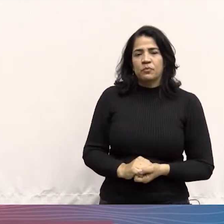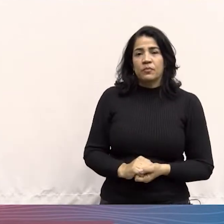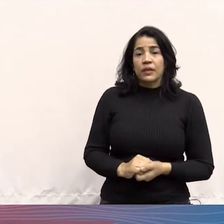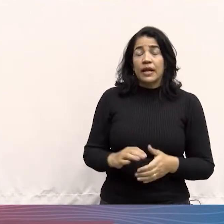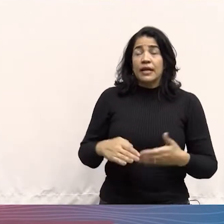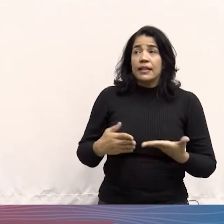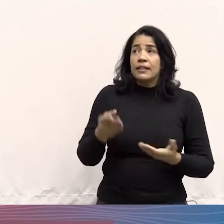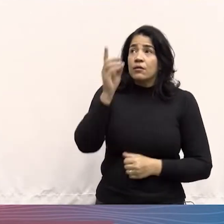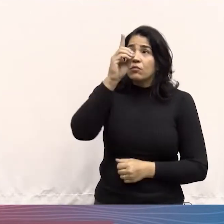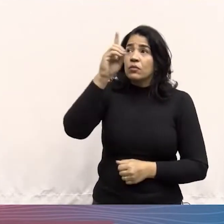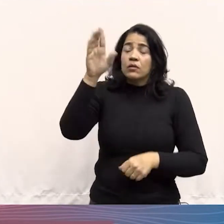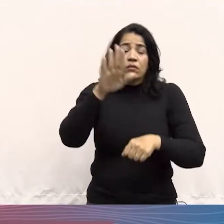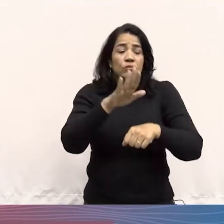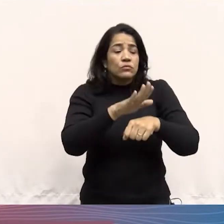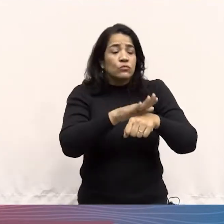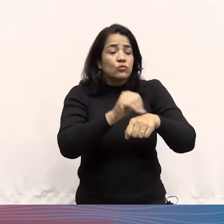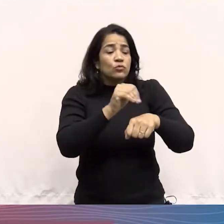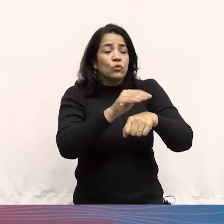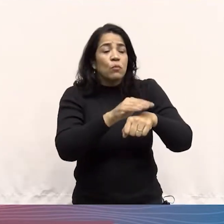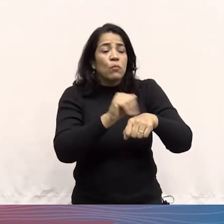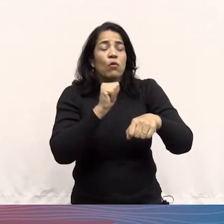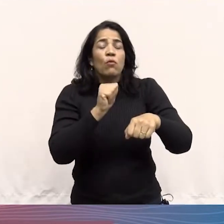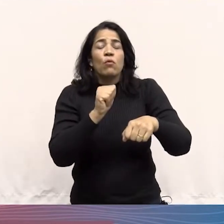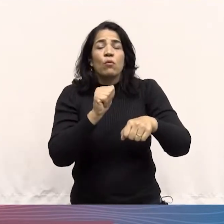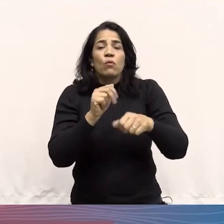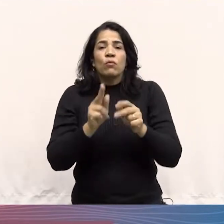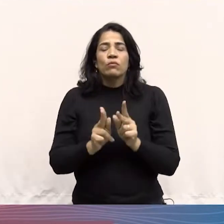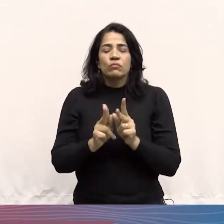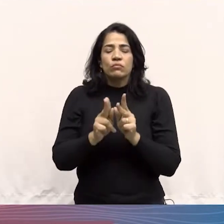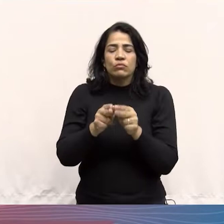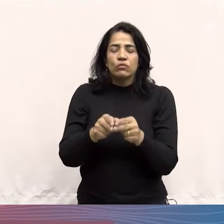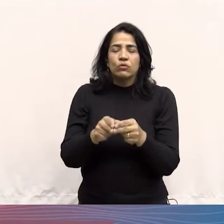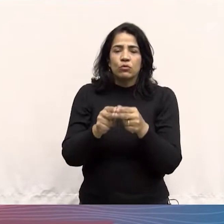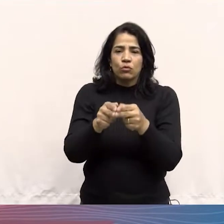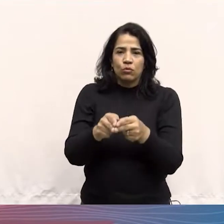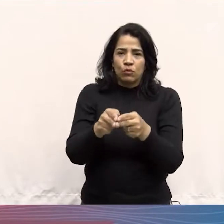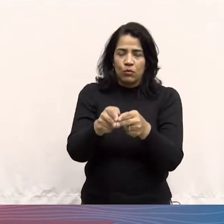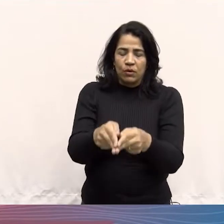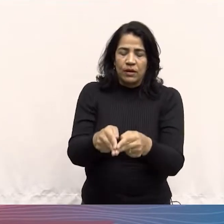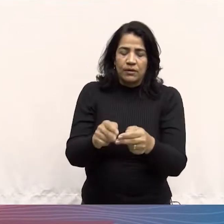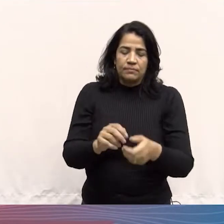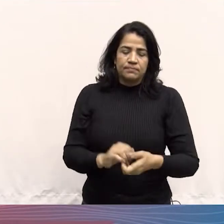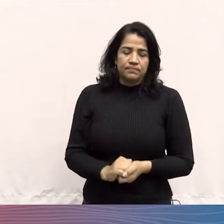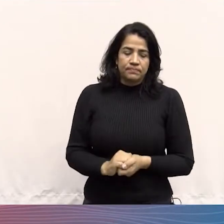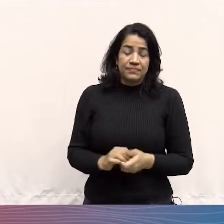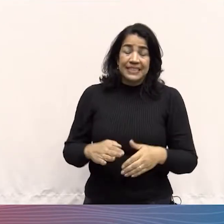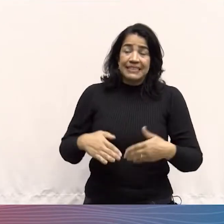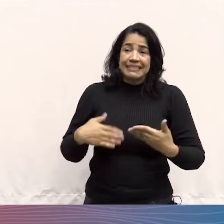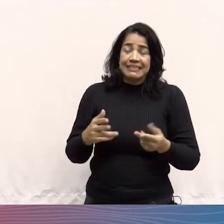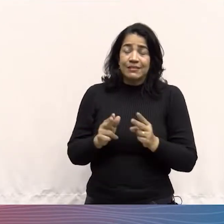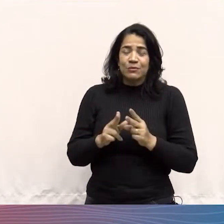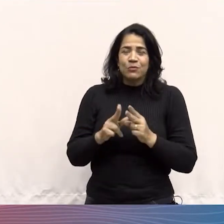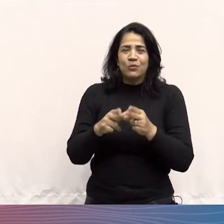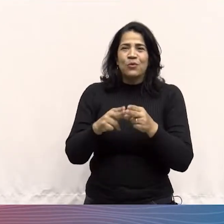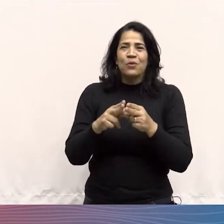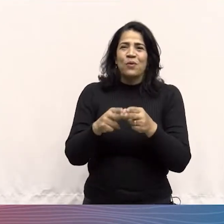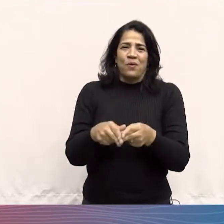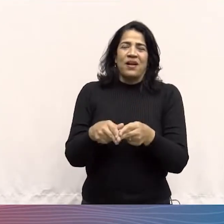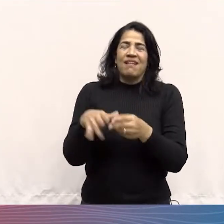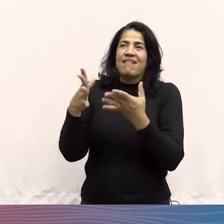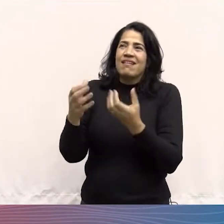chamou Noé, né? Versículo 8: porém Noé achou graça diante do